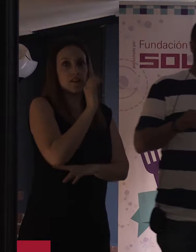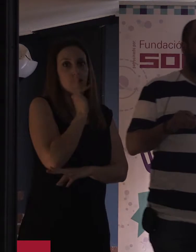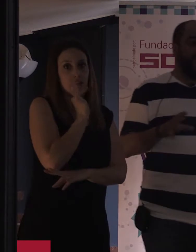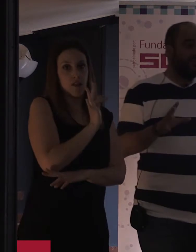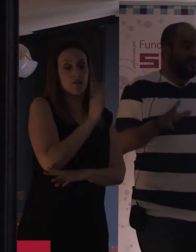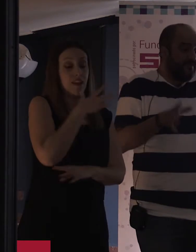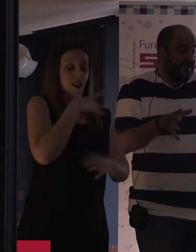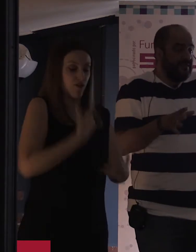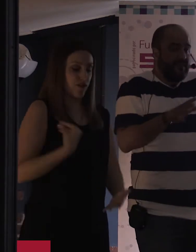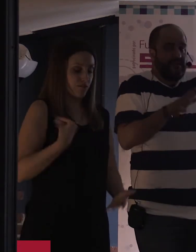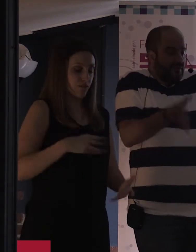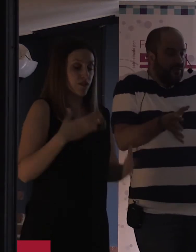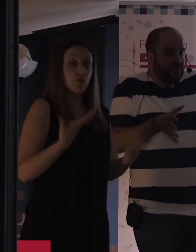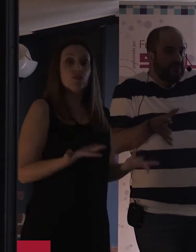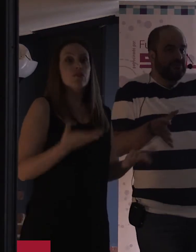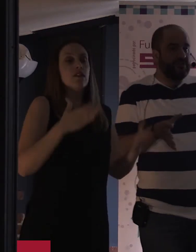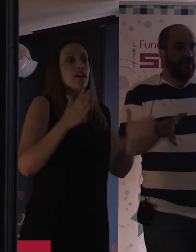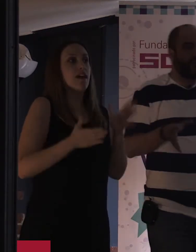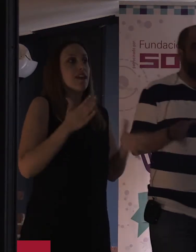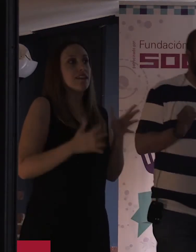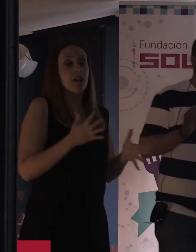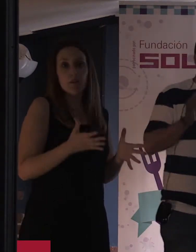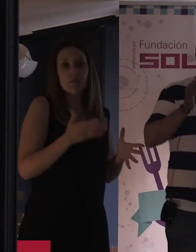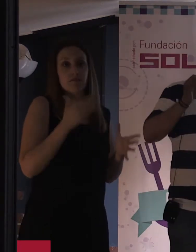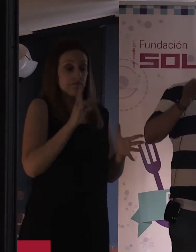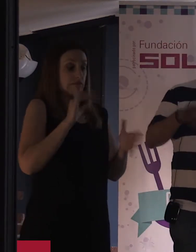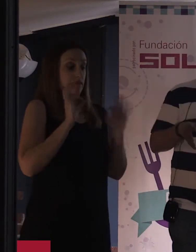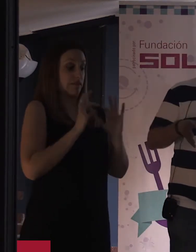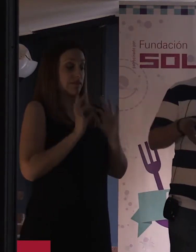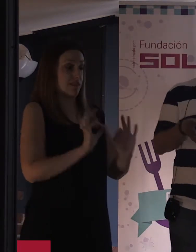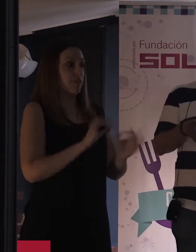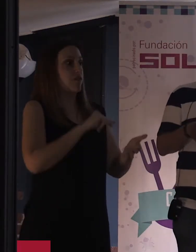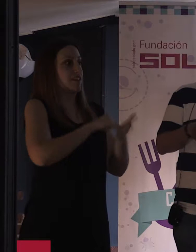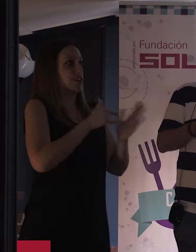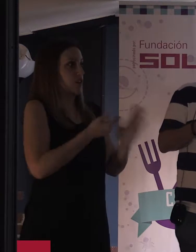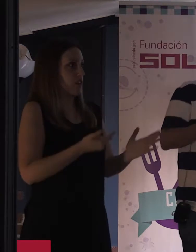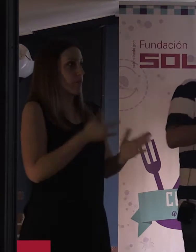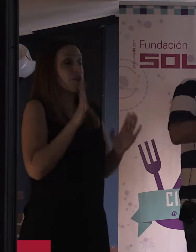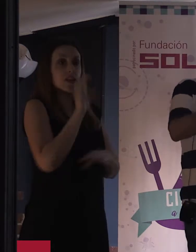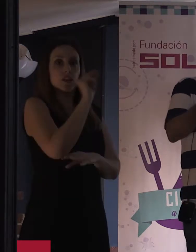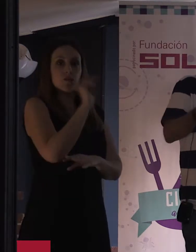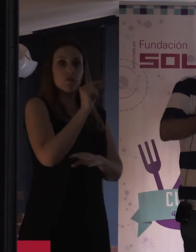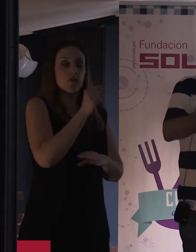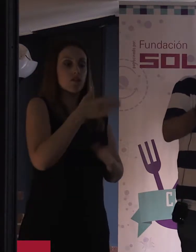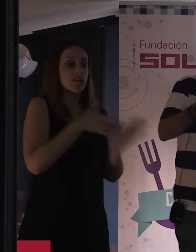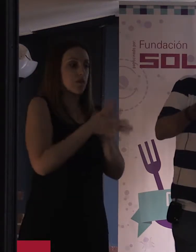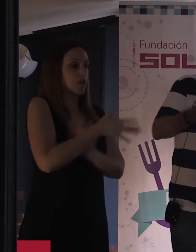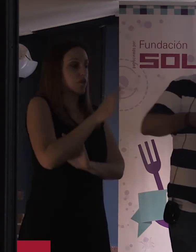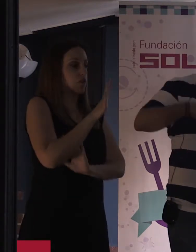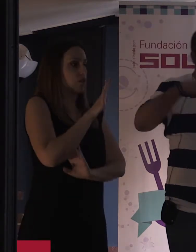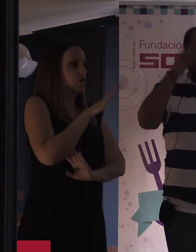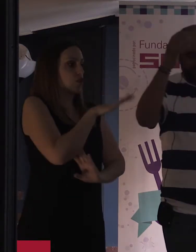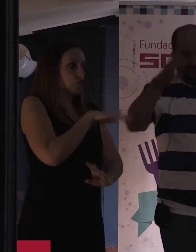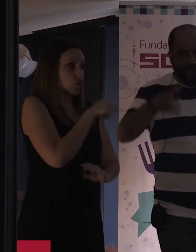ingeniería. Entonces, simplemente, en 5 minutitos, os quiero contar dónde estamos. Y luego, si tenéis alguna